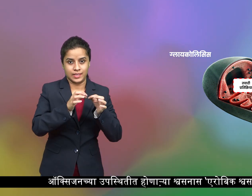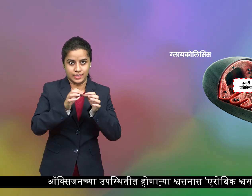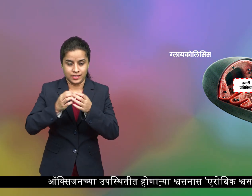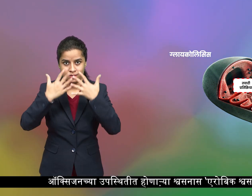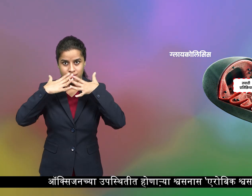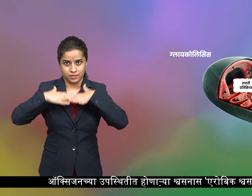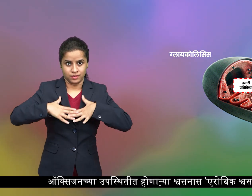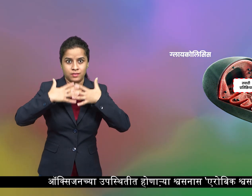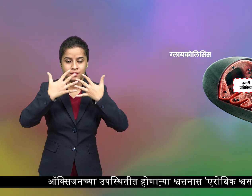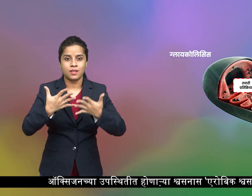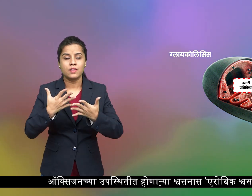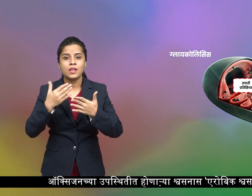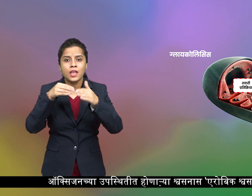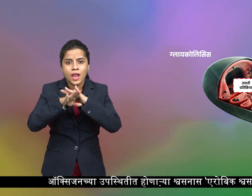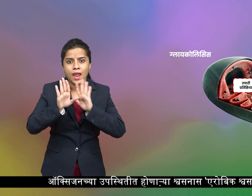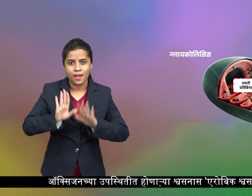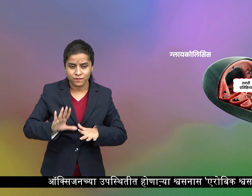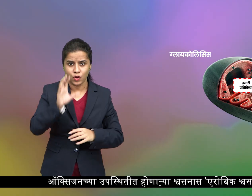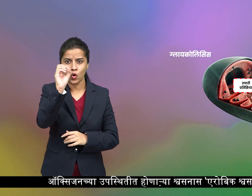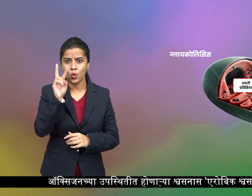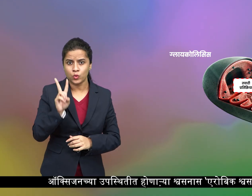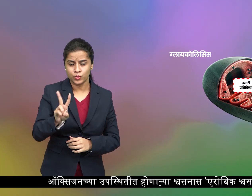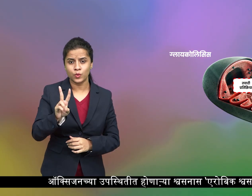ऑक्सिजनच्या उपस्थितीत होणाऱ्या श्वसनास एरोबिक श्वसन म्हणतात,